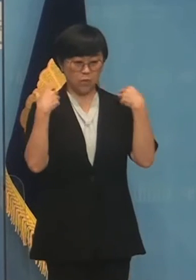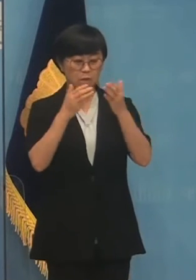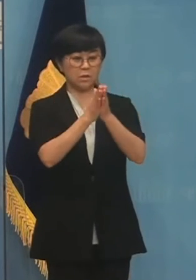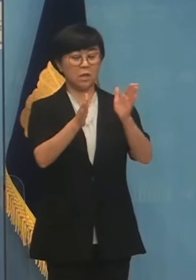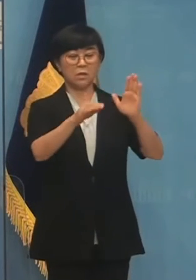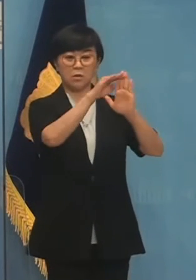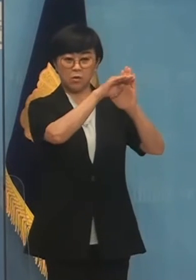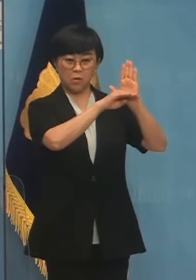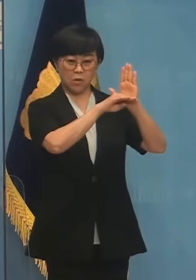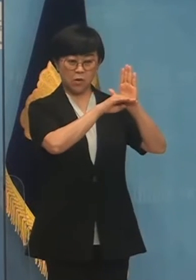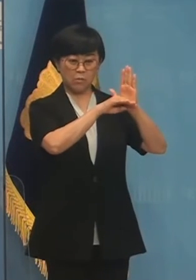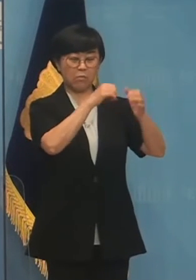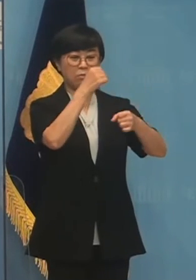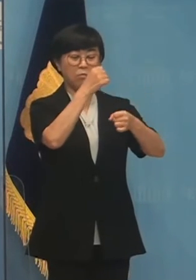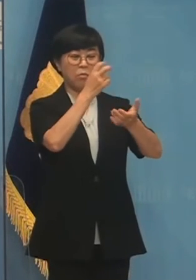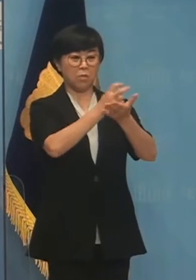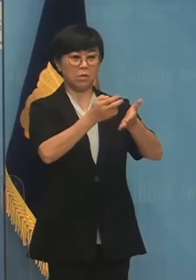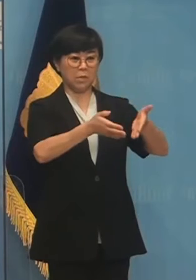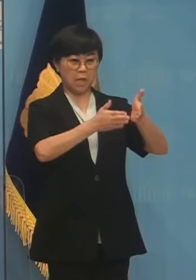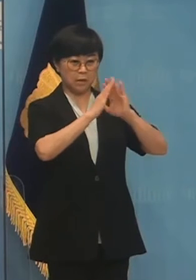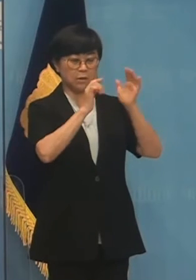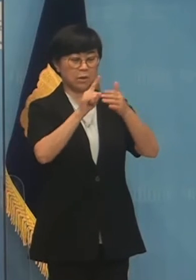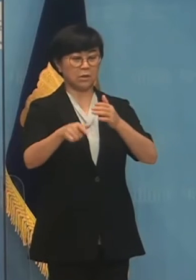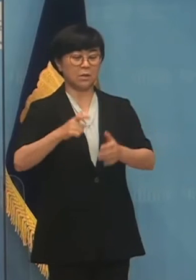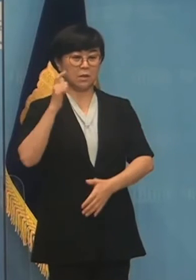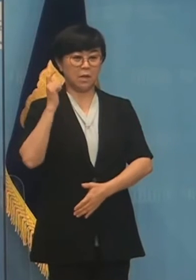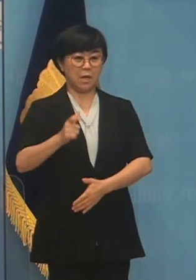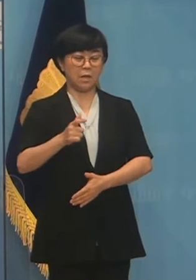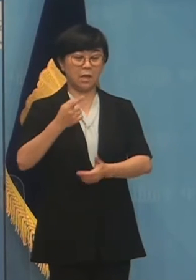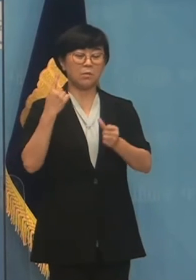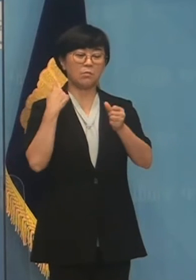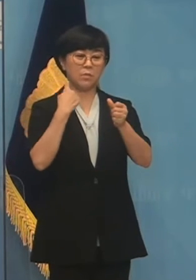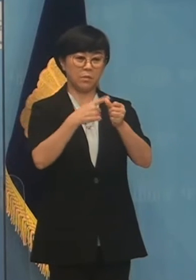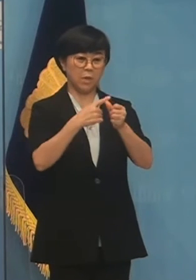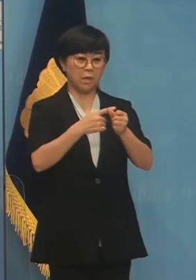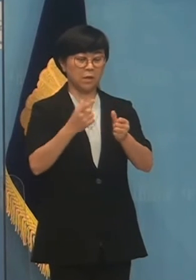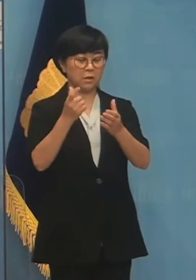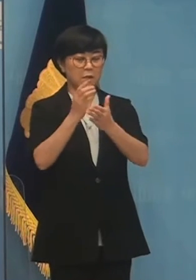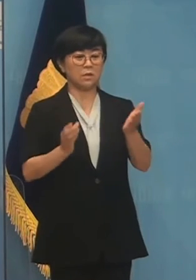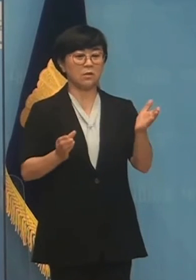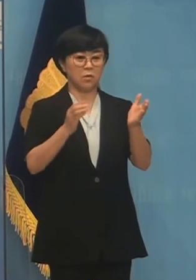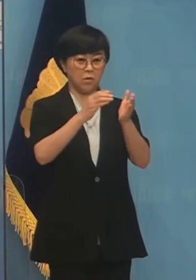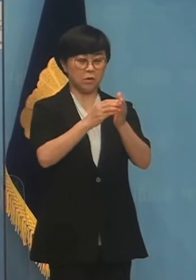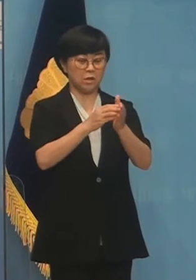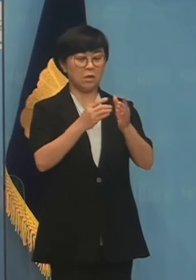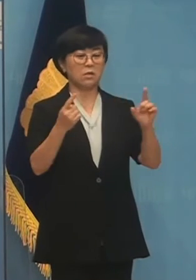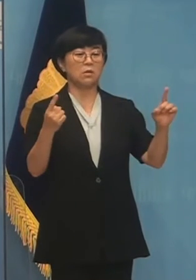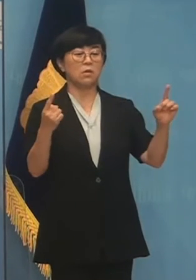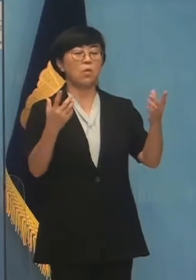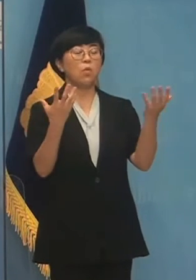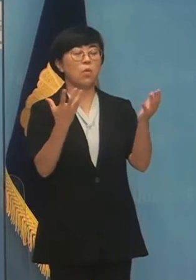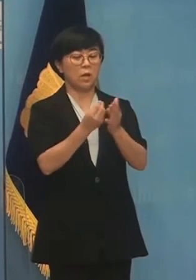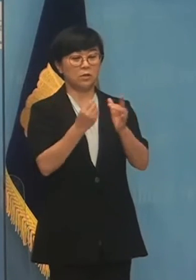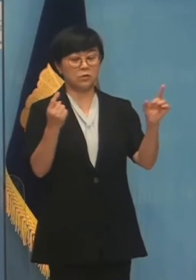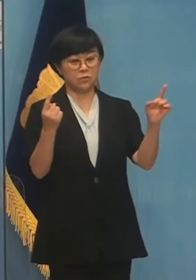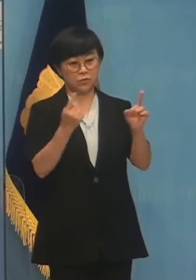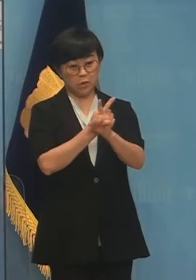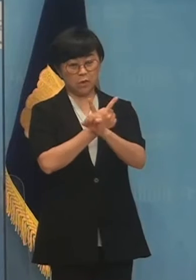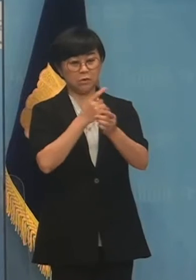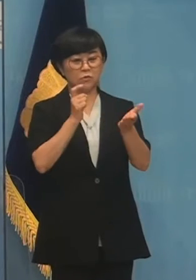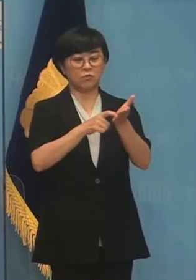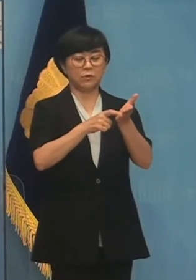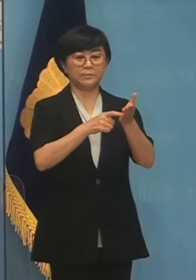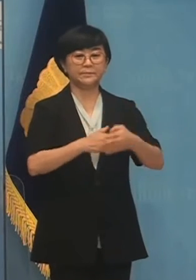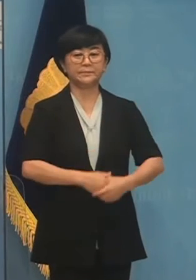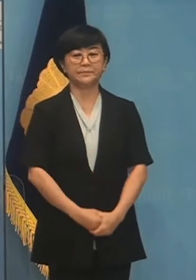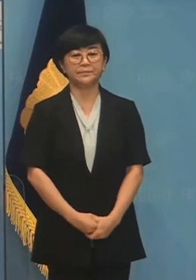시행령 제정안을 강력 비판하며 다음과 같은 요구를 반영해 현재의 제정안을 전면 수정할 것을